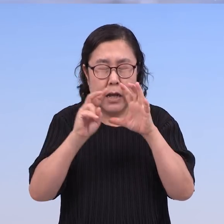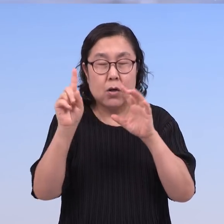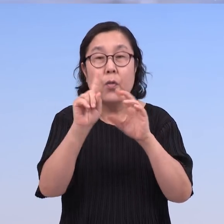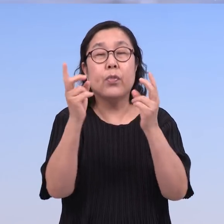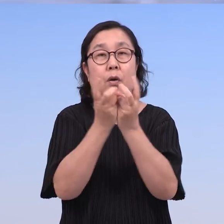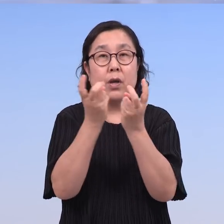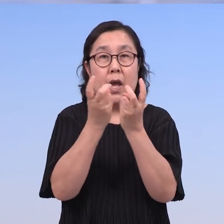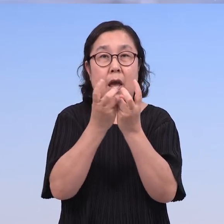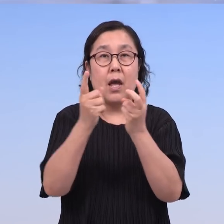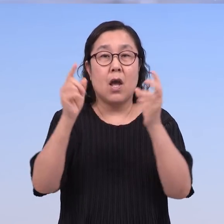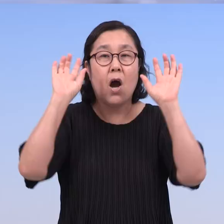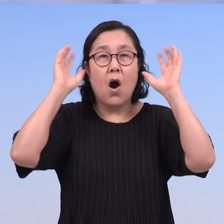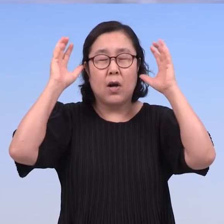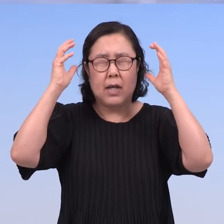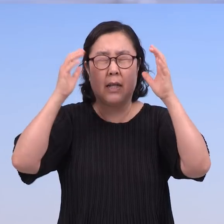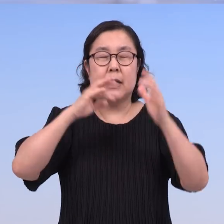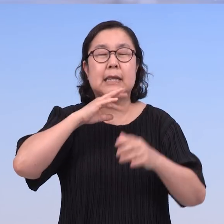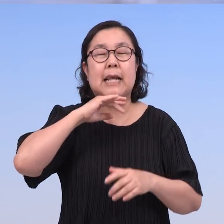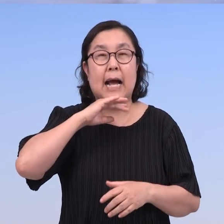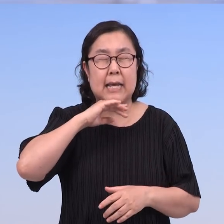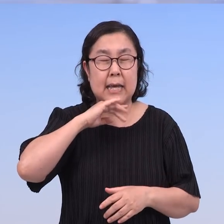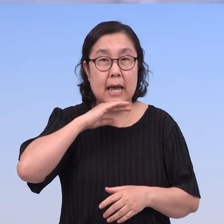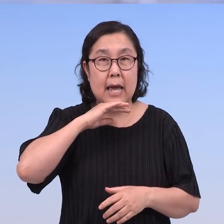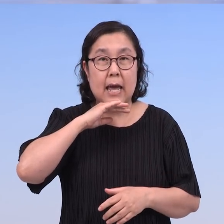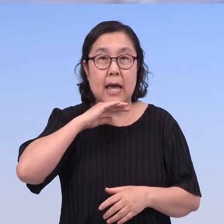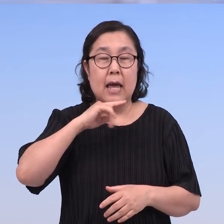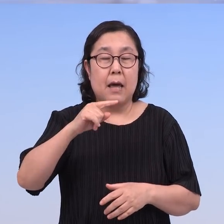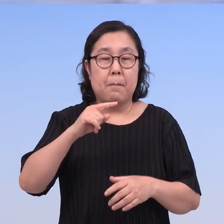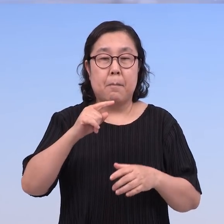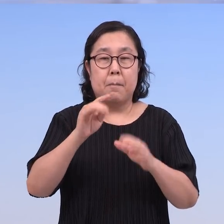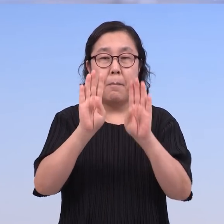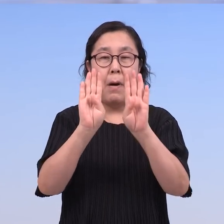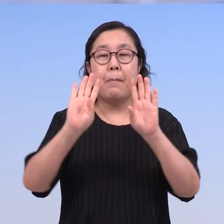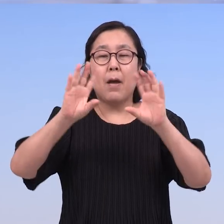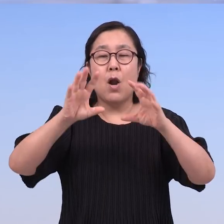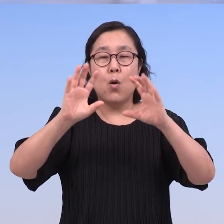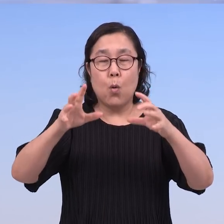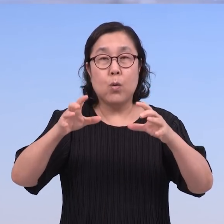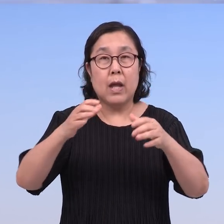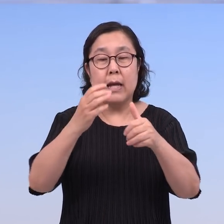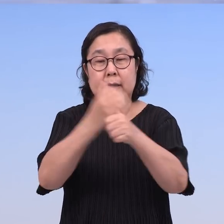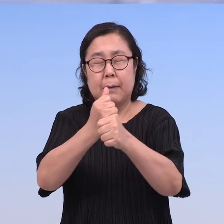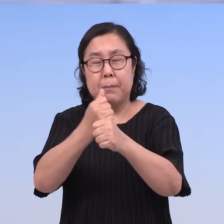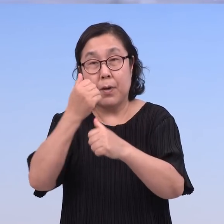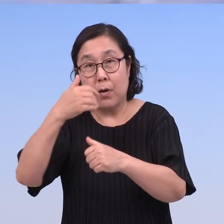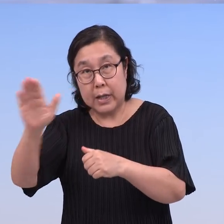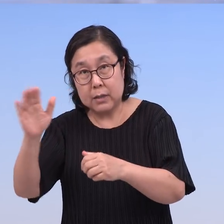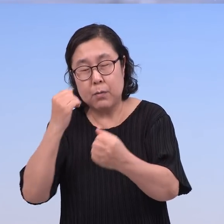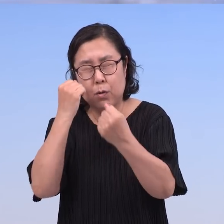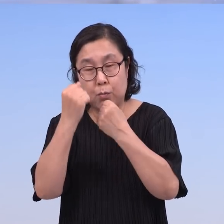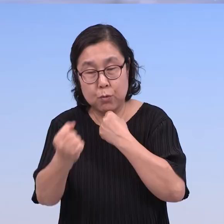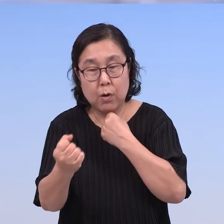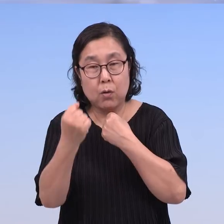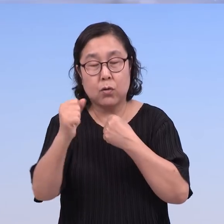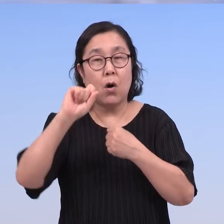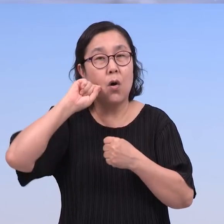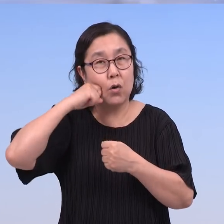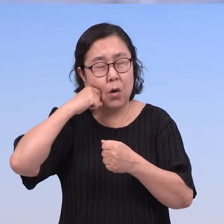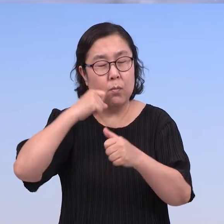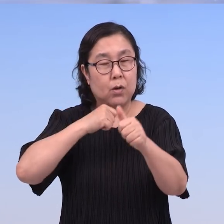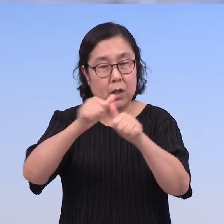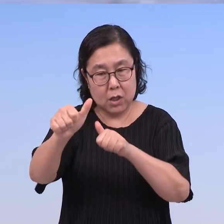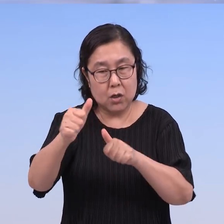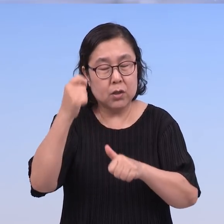나이에 바벨론의 포로로 끌려가는 그 비참한 상황에서도 그 어려운 현실을 극복해낼 수